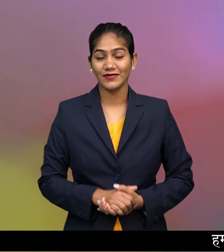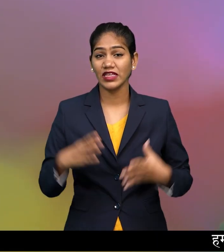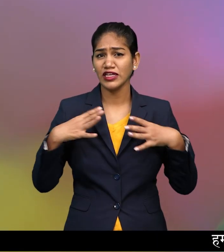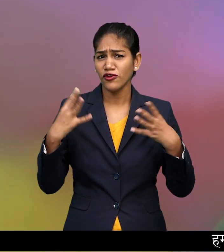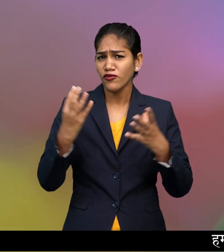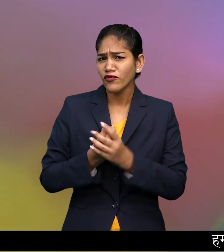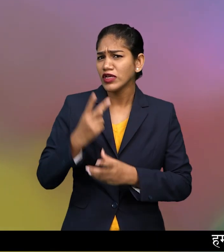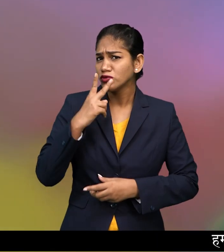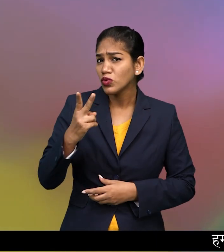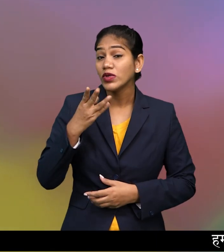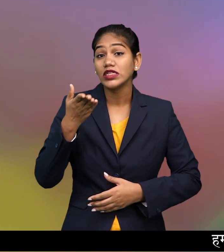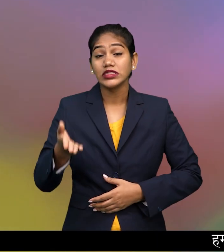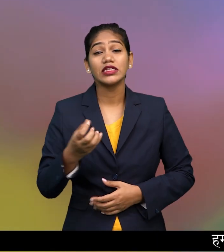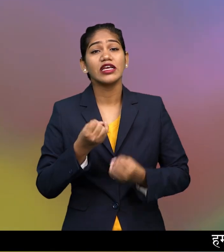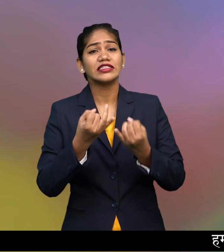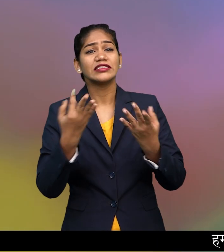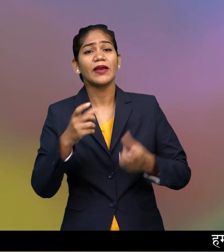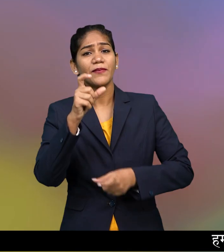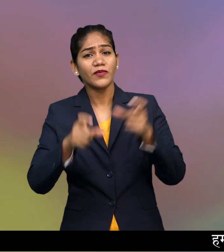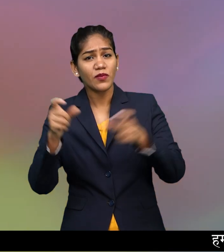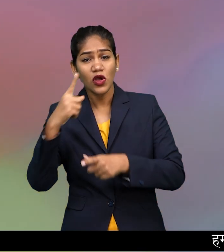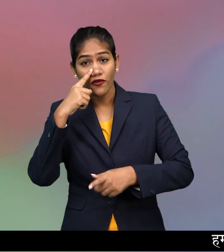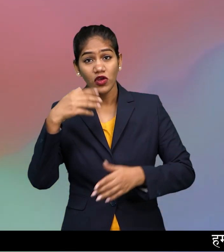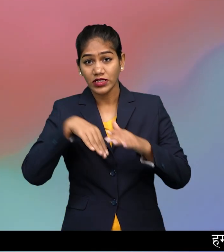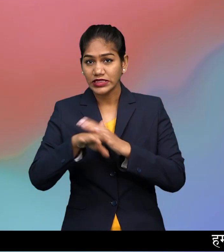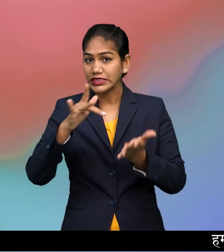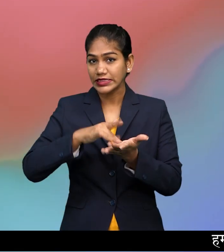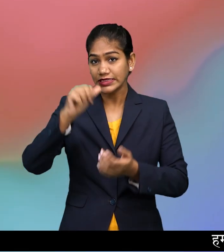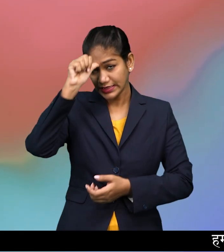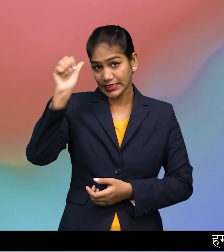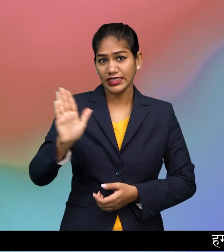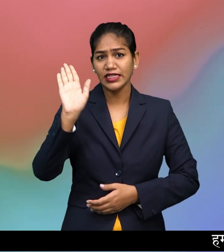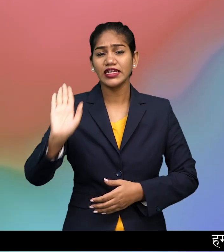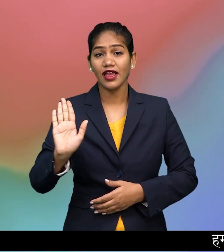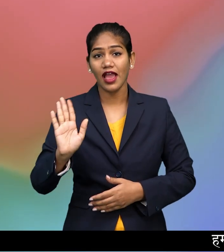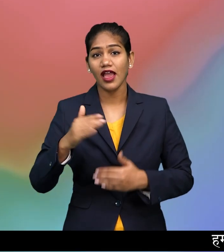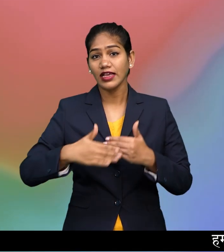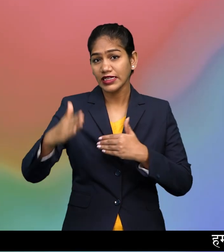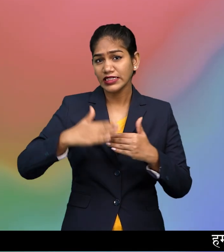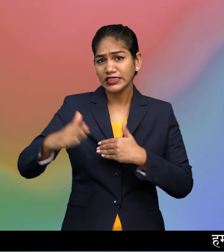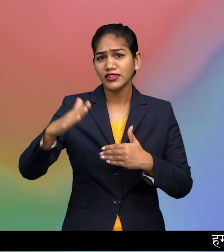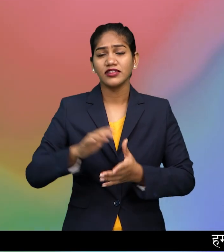हमने देखा कि भारत में महिलाओं की संख्या पुरुषों की तुलना में लगातार कम रही है।